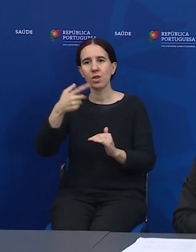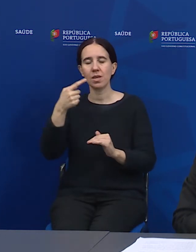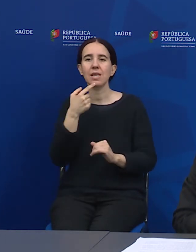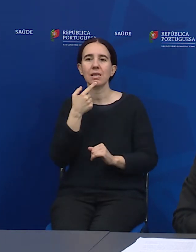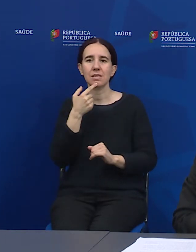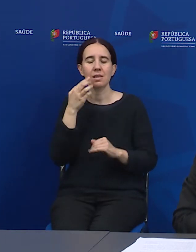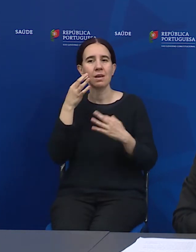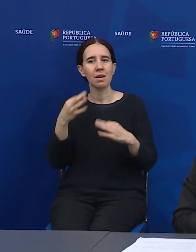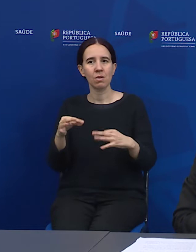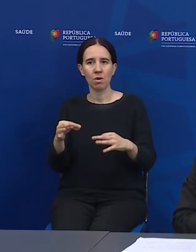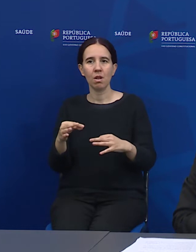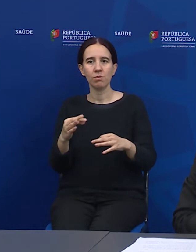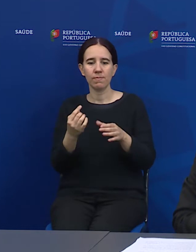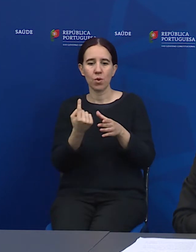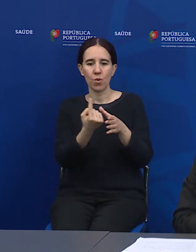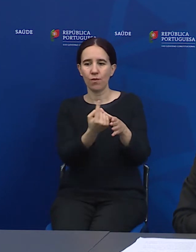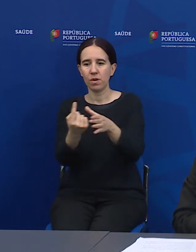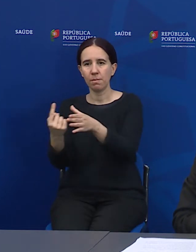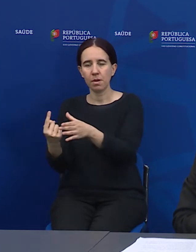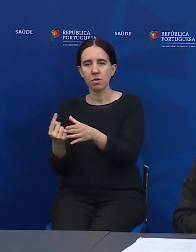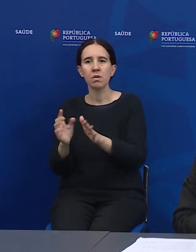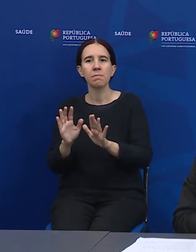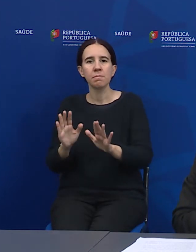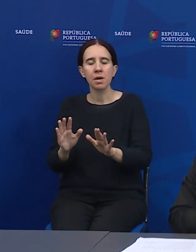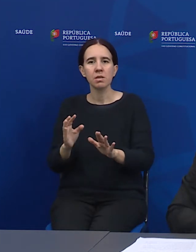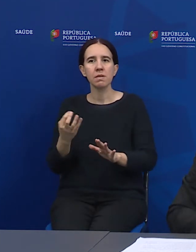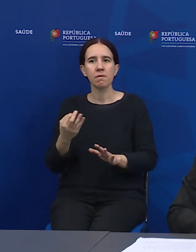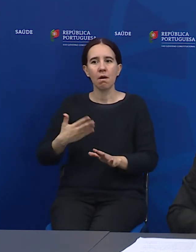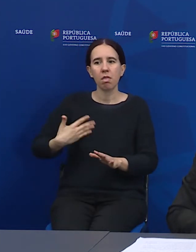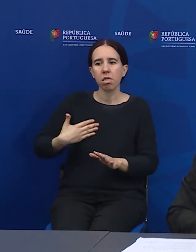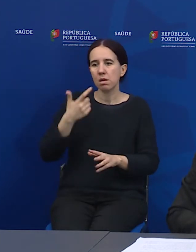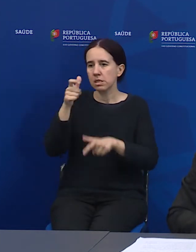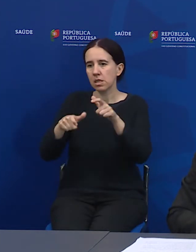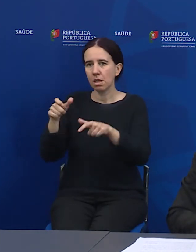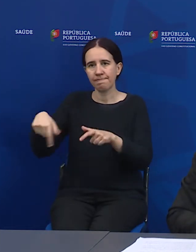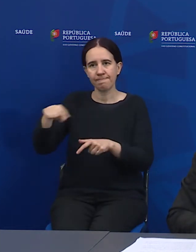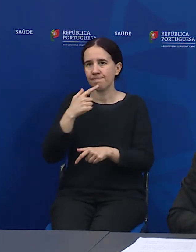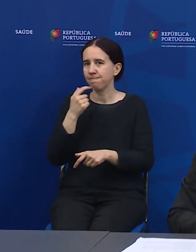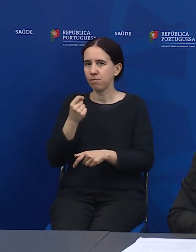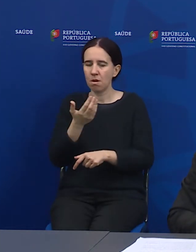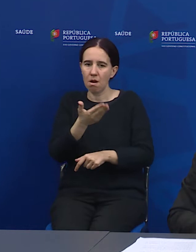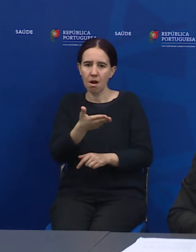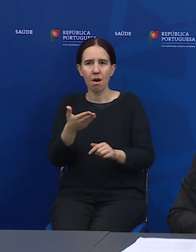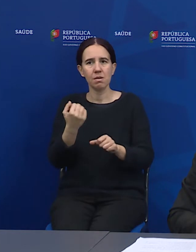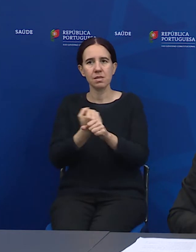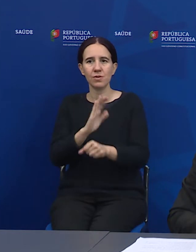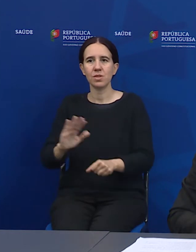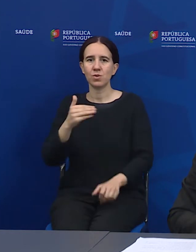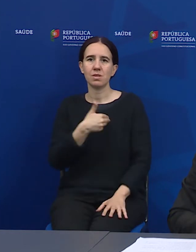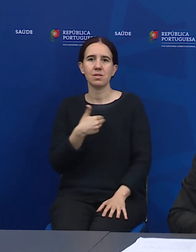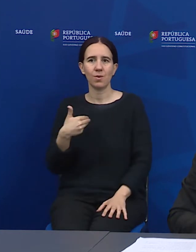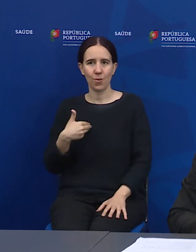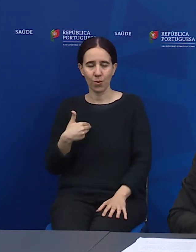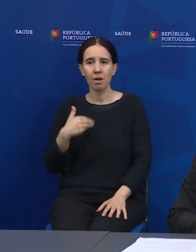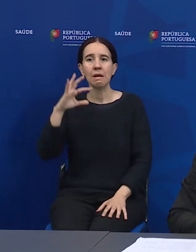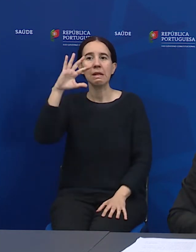resulta naturalmente do confinamento mas não pode resultar do receio dos cidadãos em recorrerem ao serviço nacional de saúde